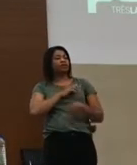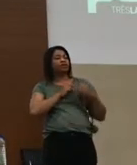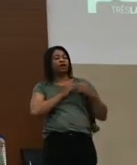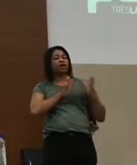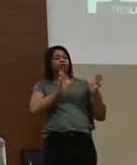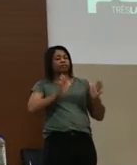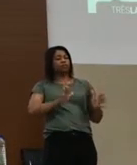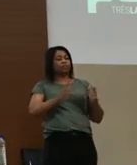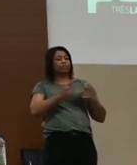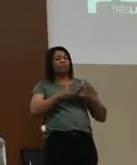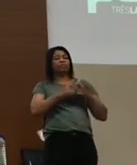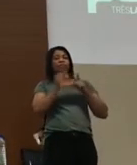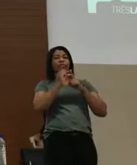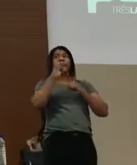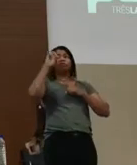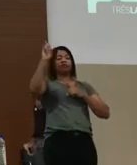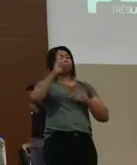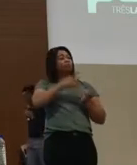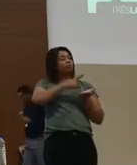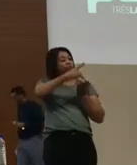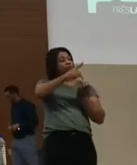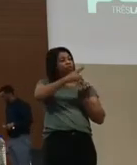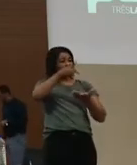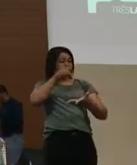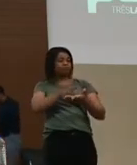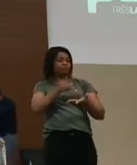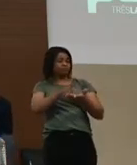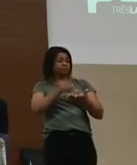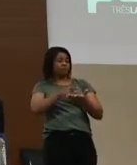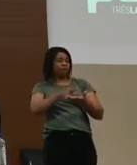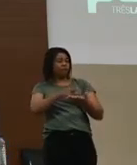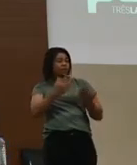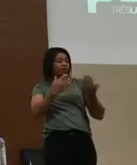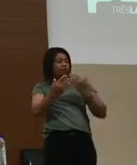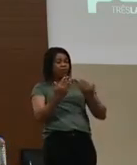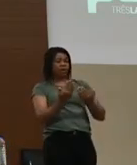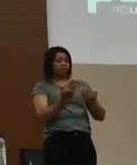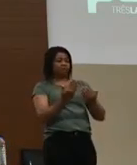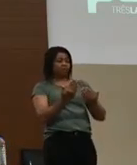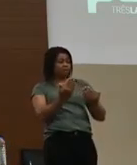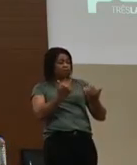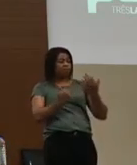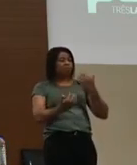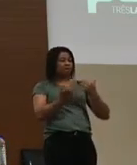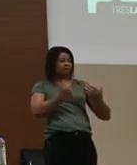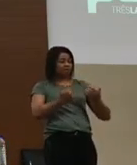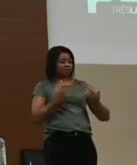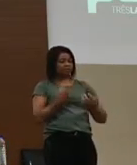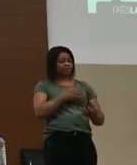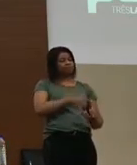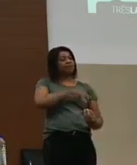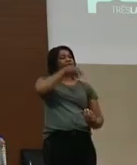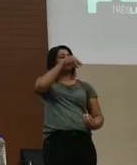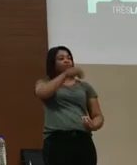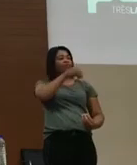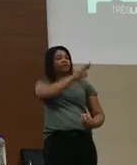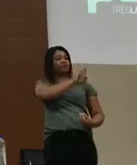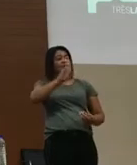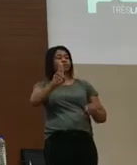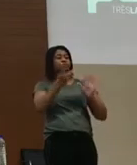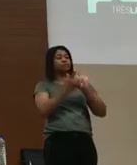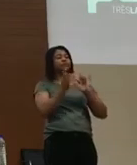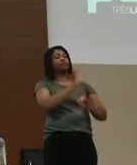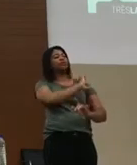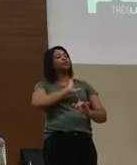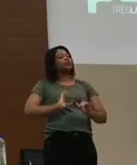é pura, ela é verdadeira, ó Deus querido, e ela é alimento para a nossa alma, Senhor. Ó Deus, em nome de Jesus